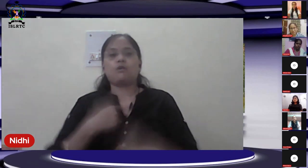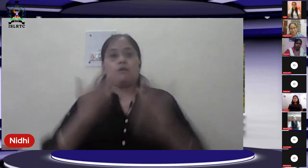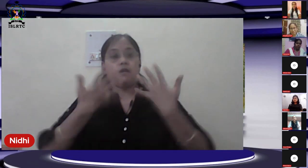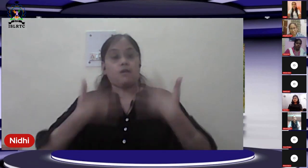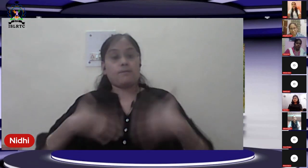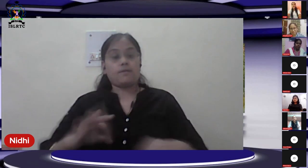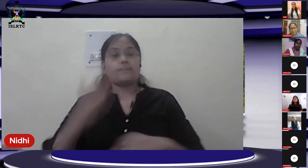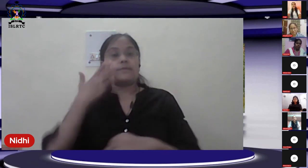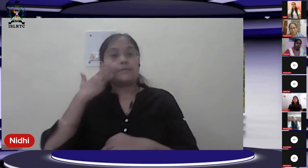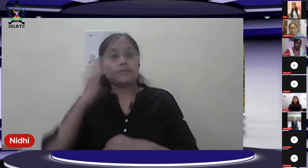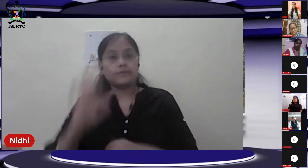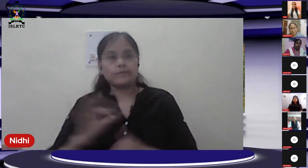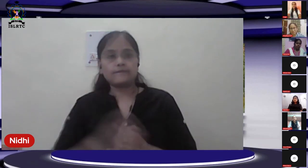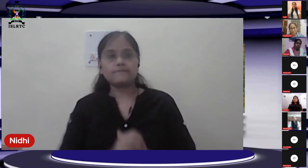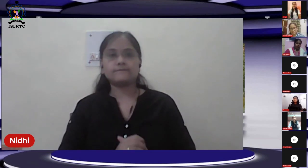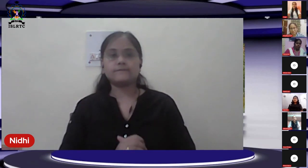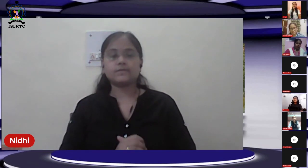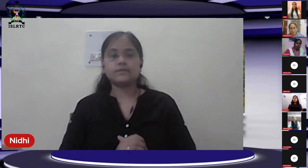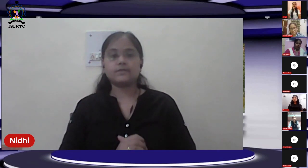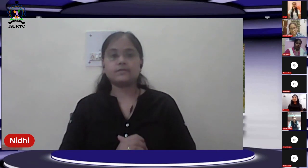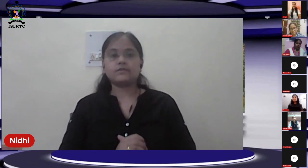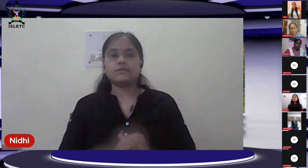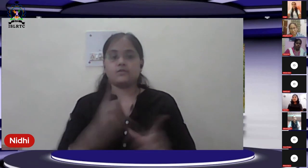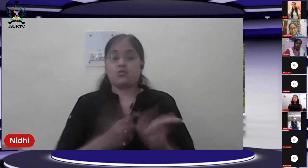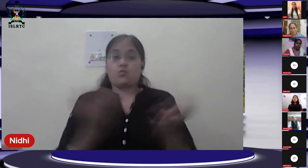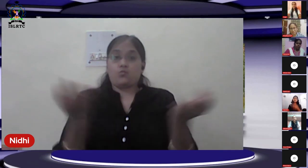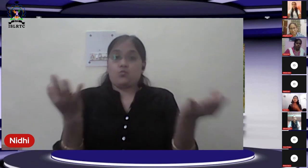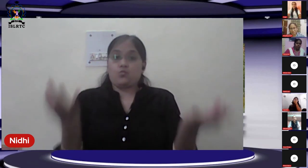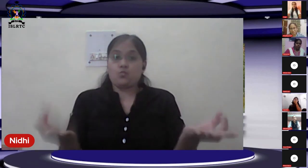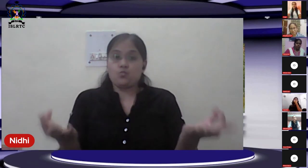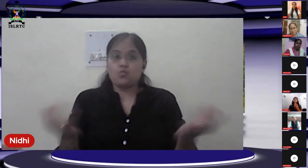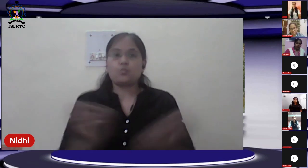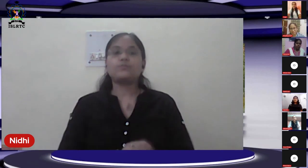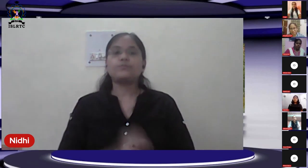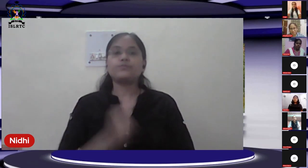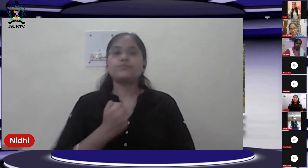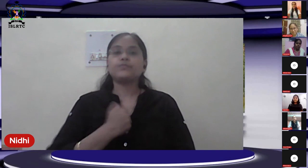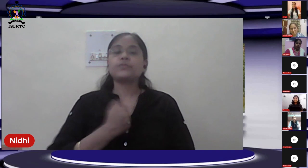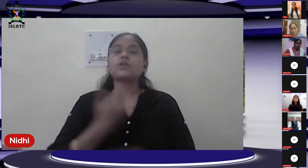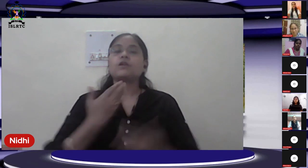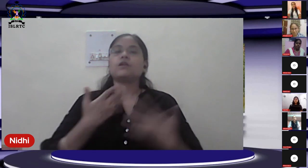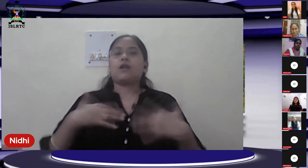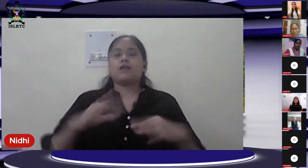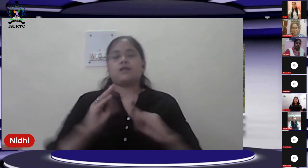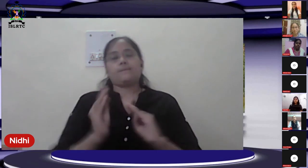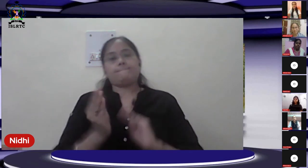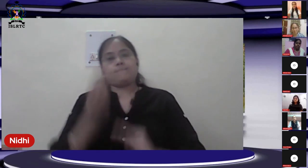है और फ्रॉम योगा हम लोग अपनी हेल्थ को अच्छा कर सकते हैं। थैंक यू।